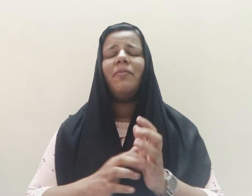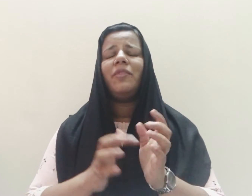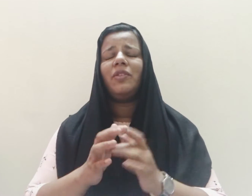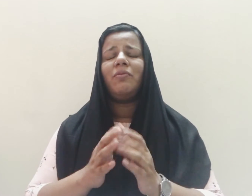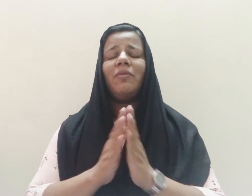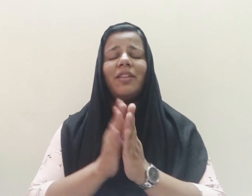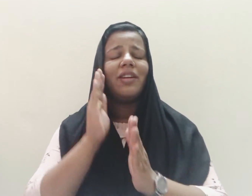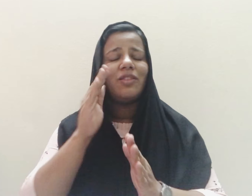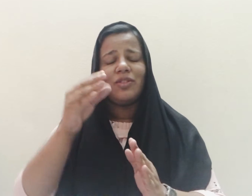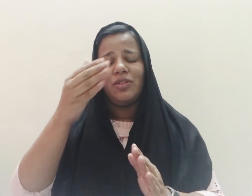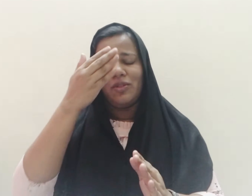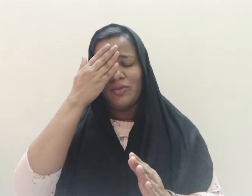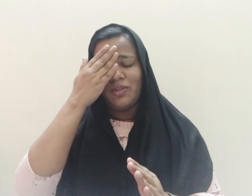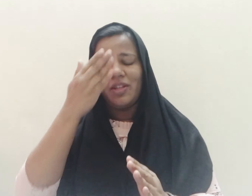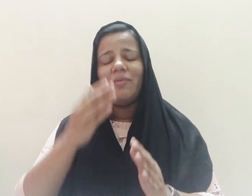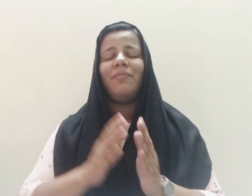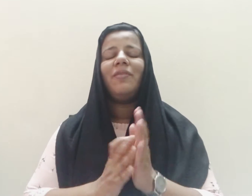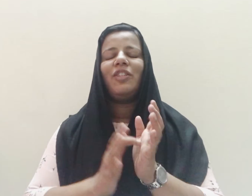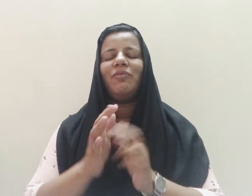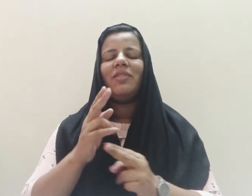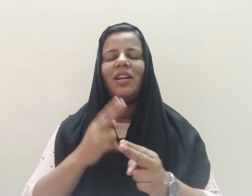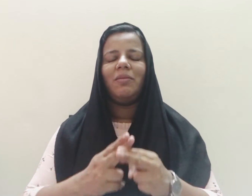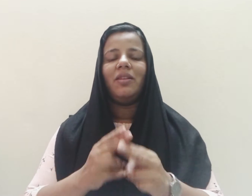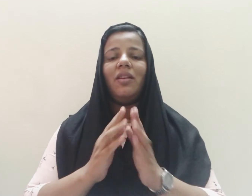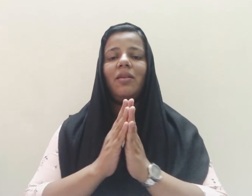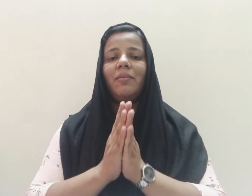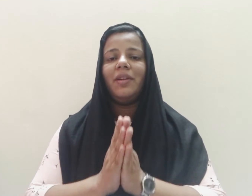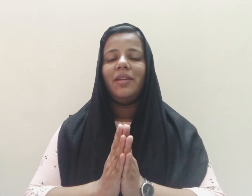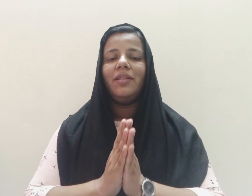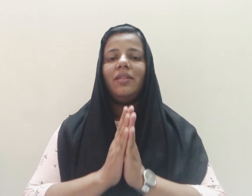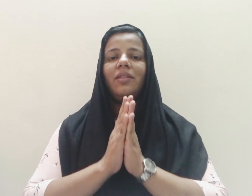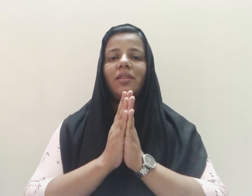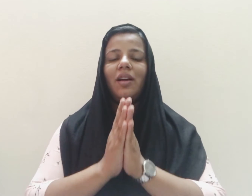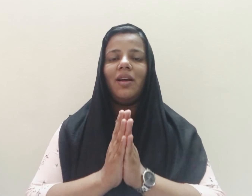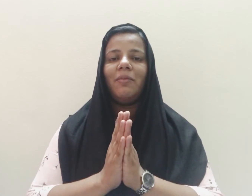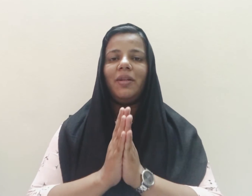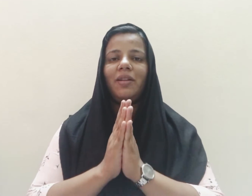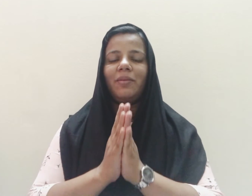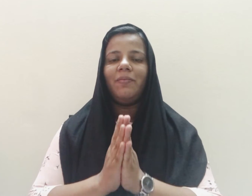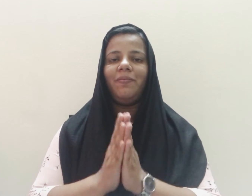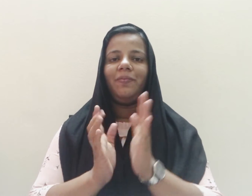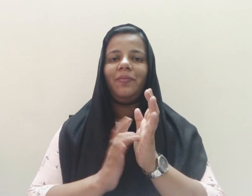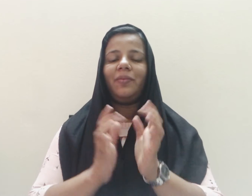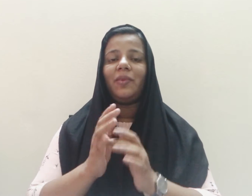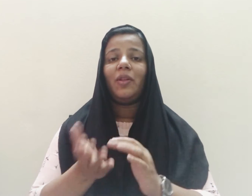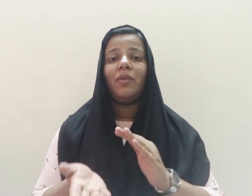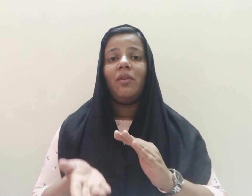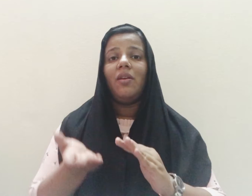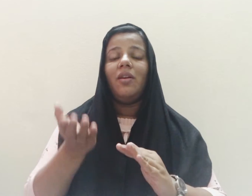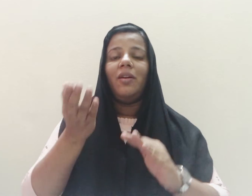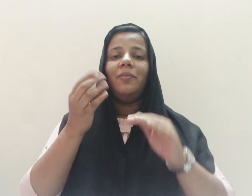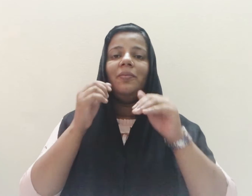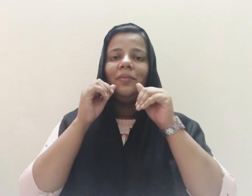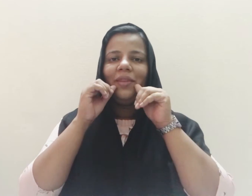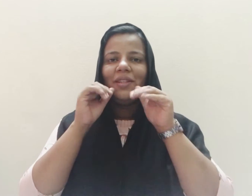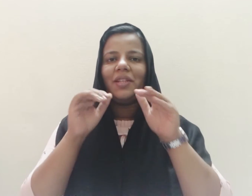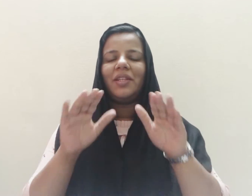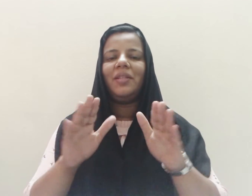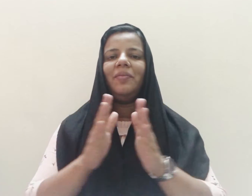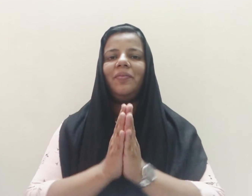സ്തോത്രം. യേശു ക്രിസ്തുവിൻ്റെ നാമത്തിൽ തന്നെ ആമീൻ, ആമീൻ, ആമീൻ. കർത്താവ് നിങ്ങളെ ധാരാളം ധാരാളമായിട്ട്